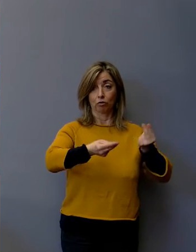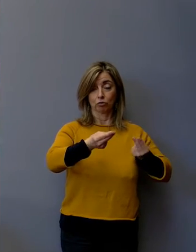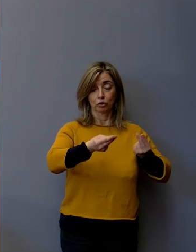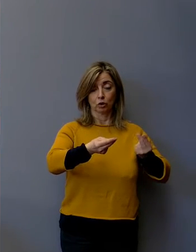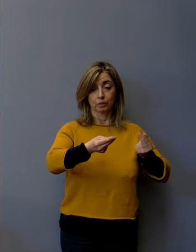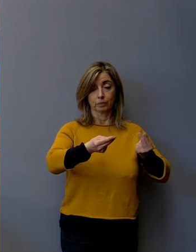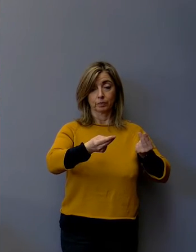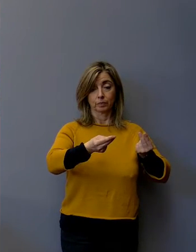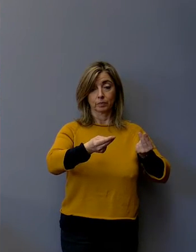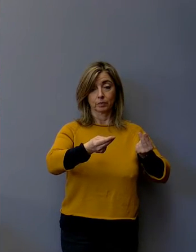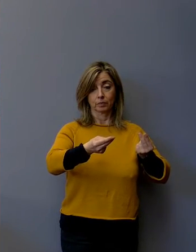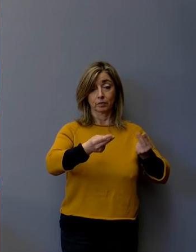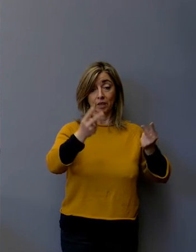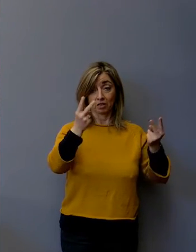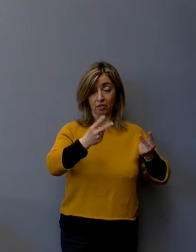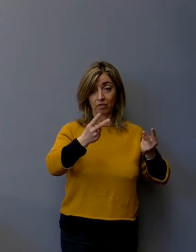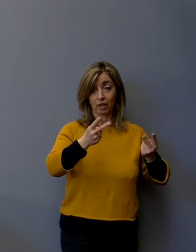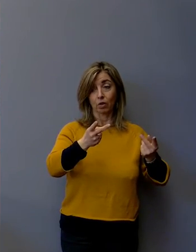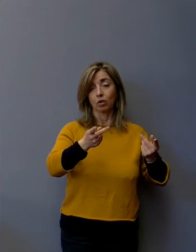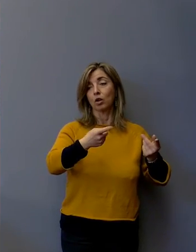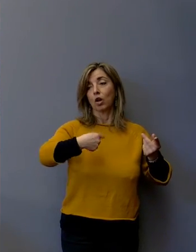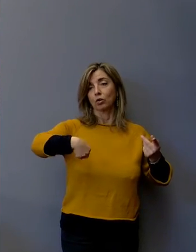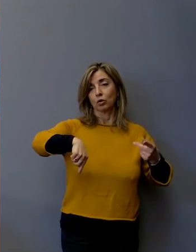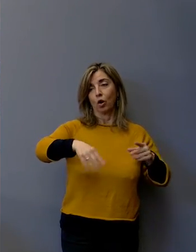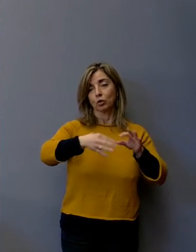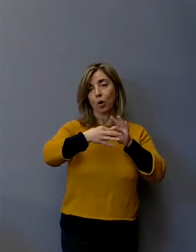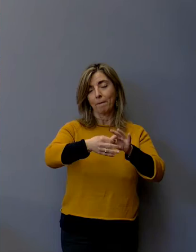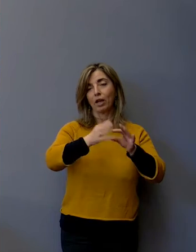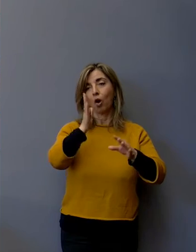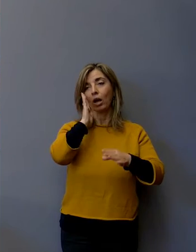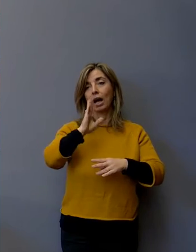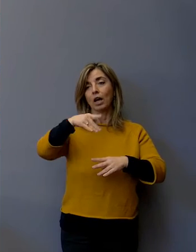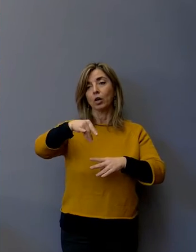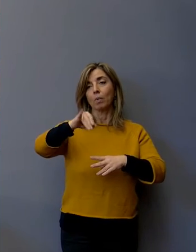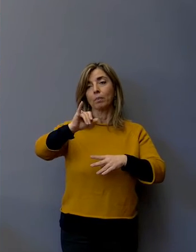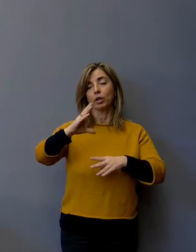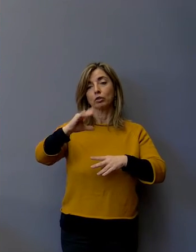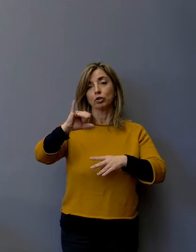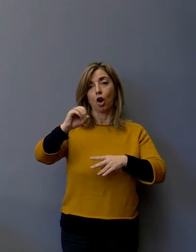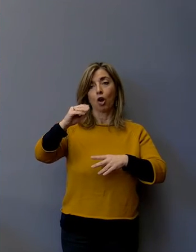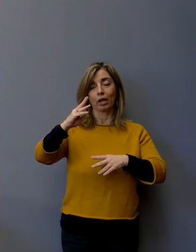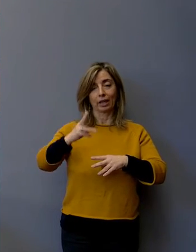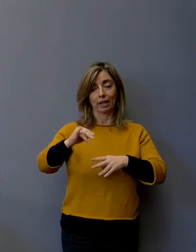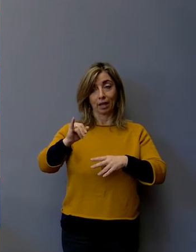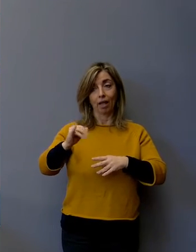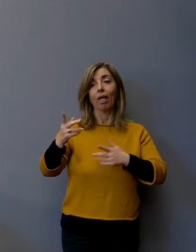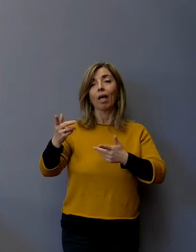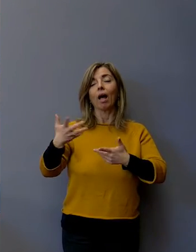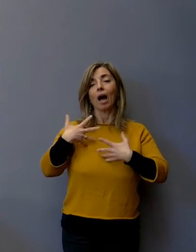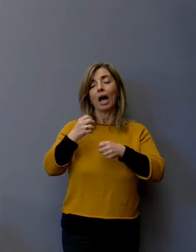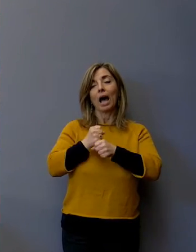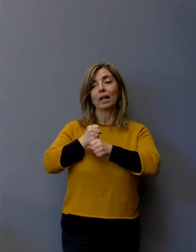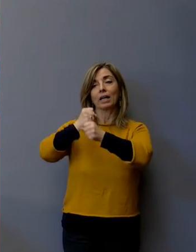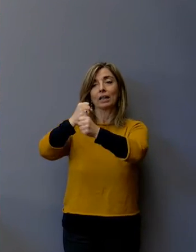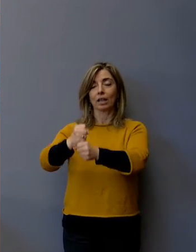il nostro amico caro picciocchi ha ereditato dalla missione precedente era perdeva come la cavagna come si dicono al